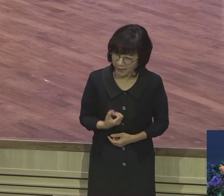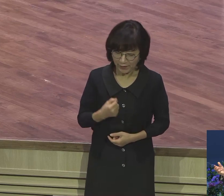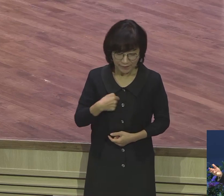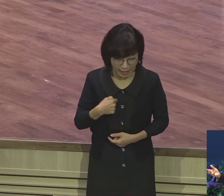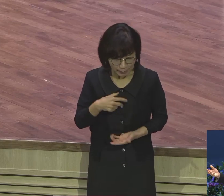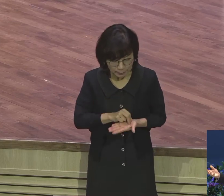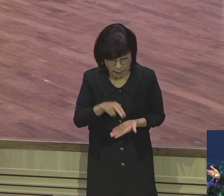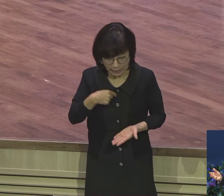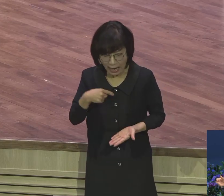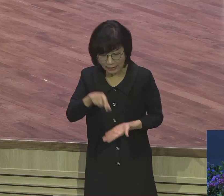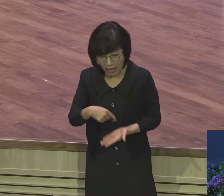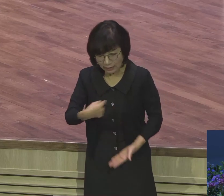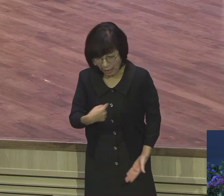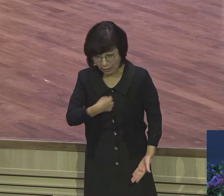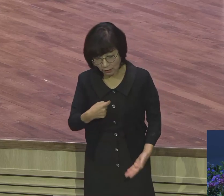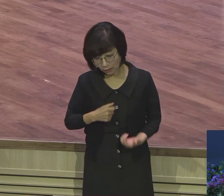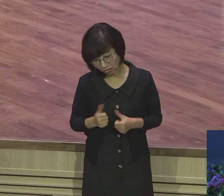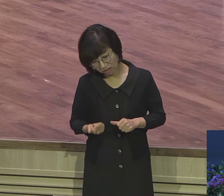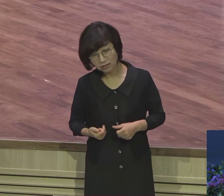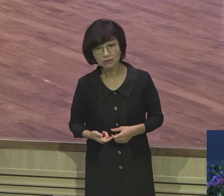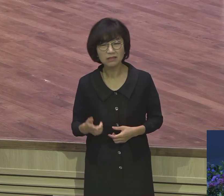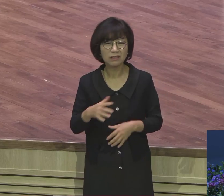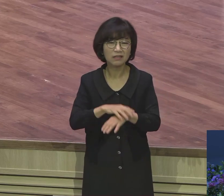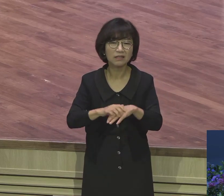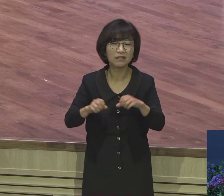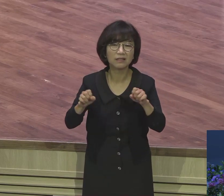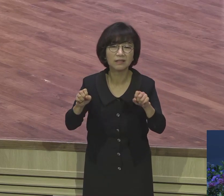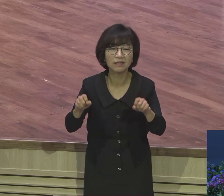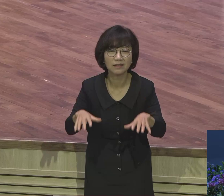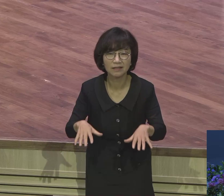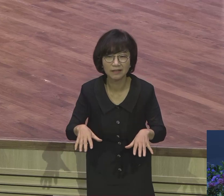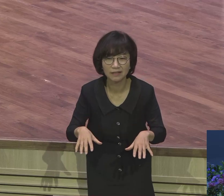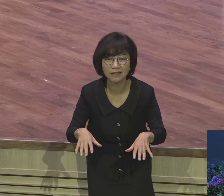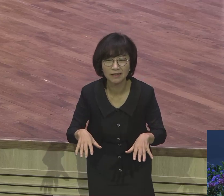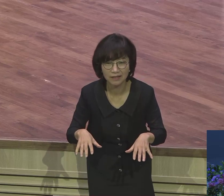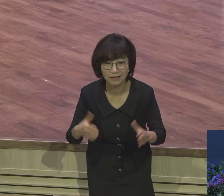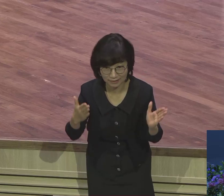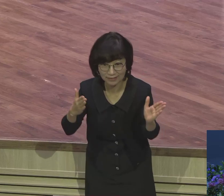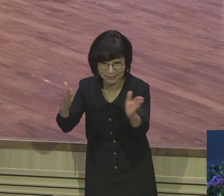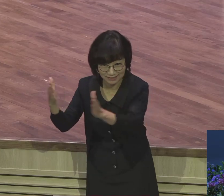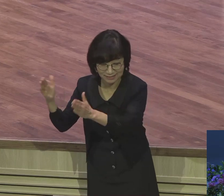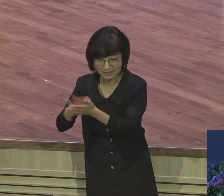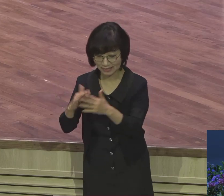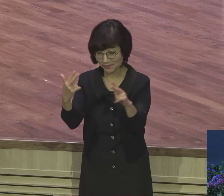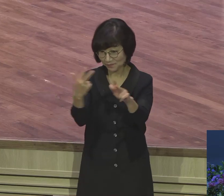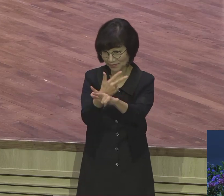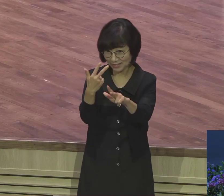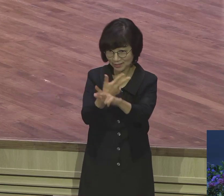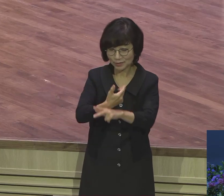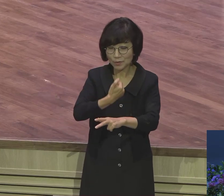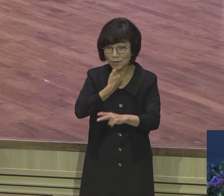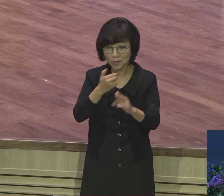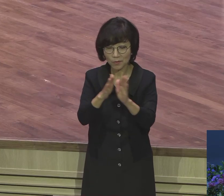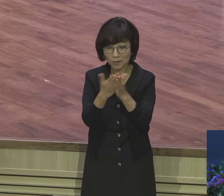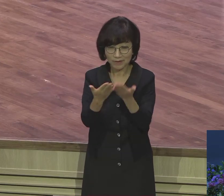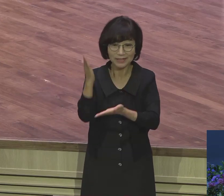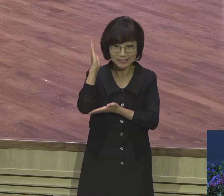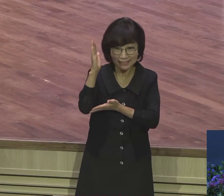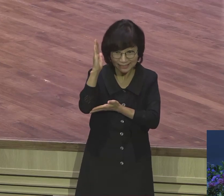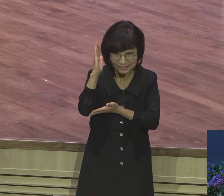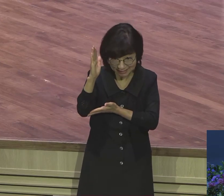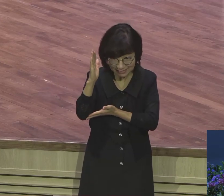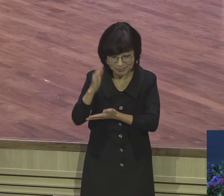2, 3, 7 나라에 살려야 되는데. 지금 우리가 매주 로마서를 살펴보고 있는데 로마서 저자 이 바울이 말해요.